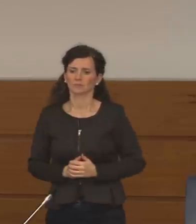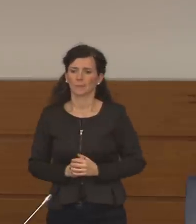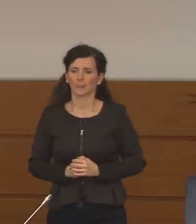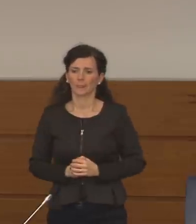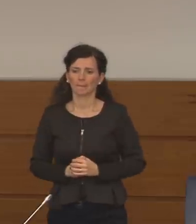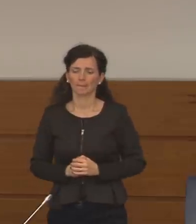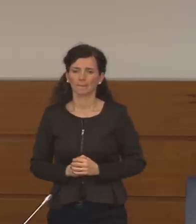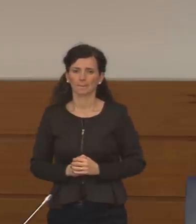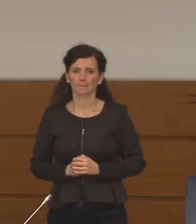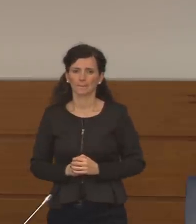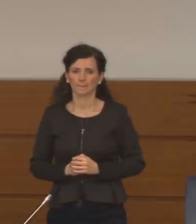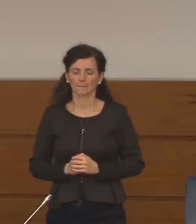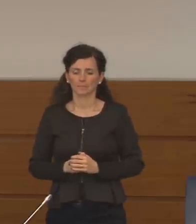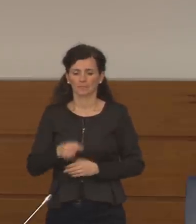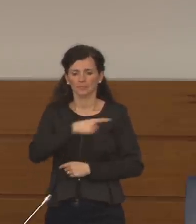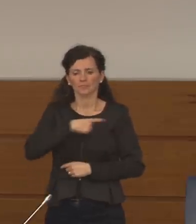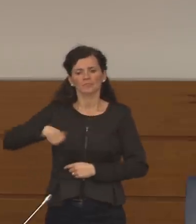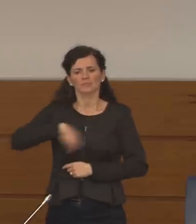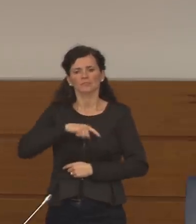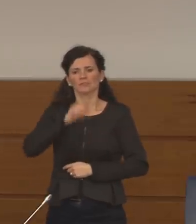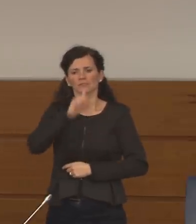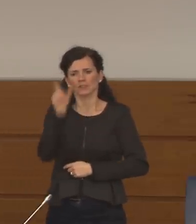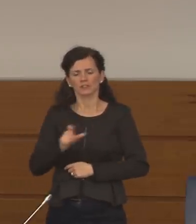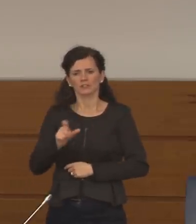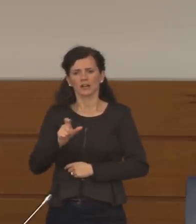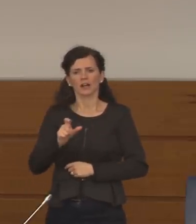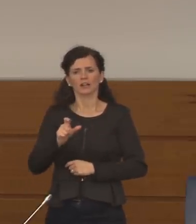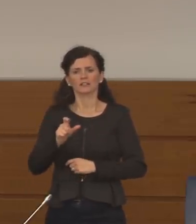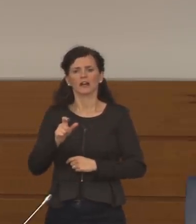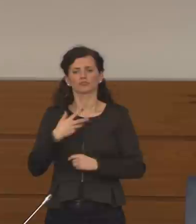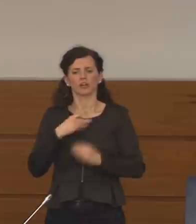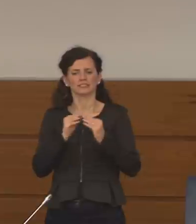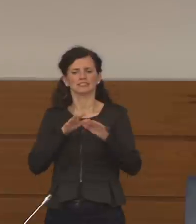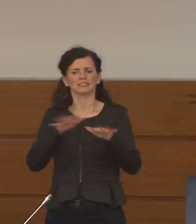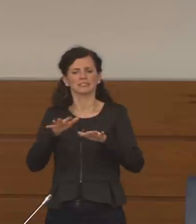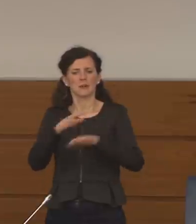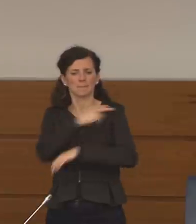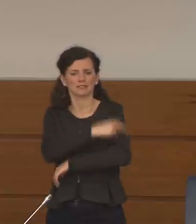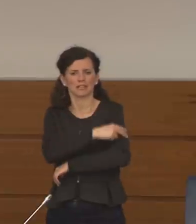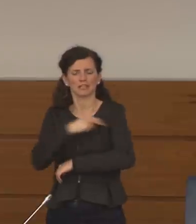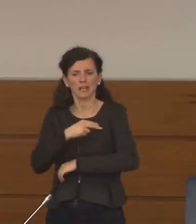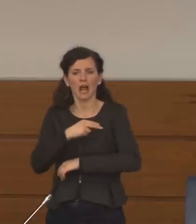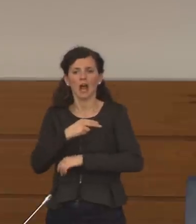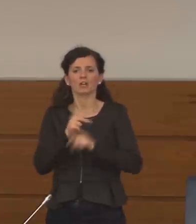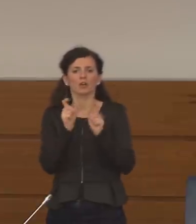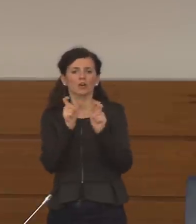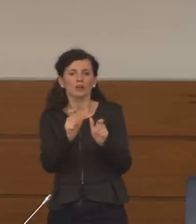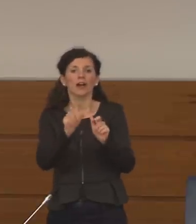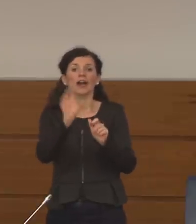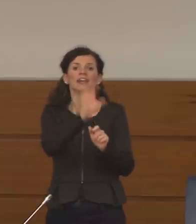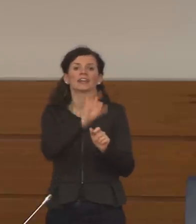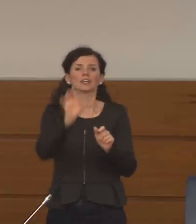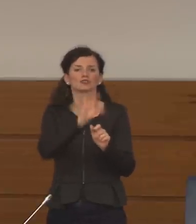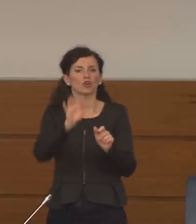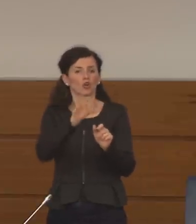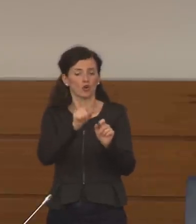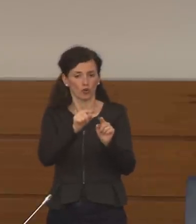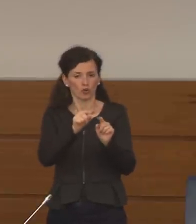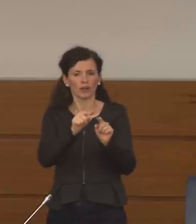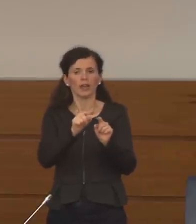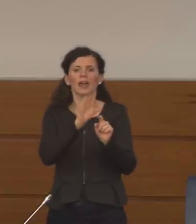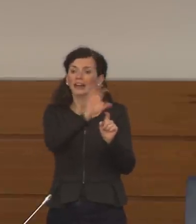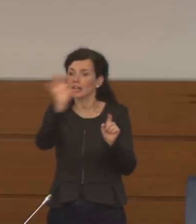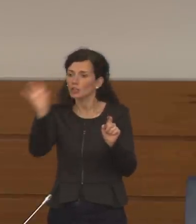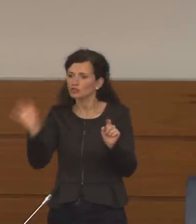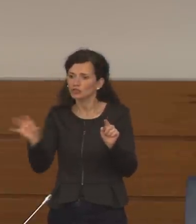noi abbiamo un sistema sanitario su base regionale dove ogni regione è attrezzata per il